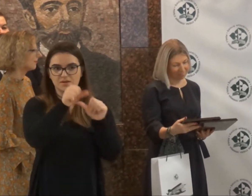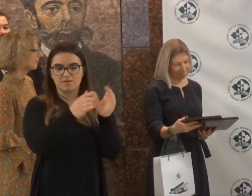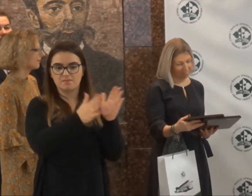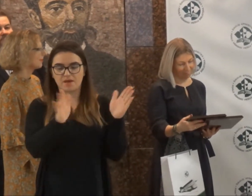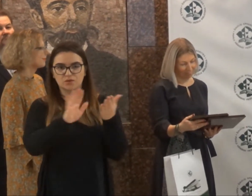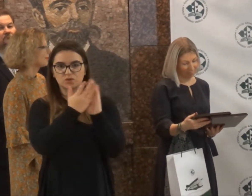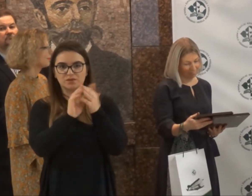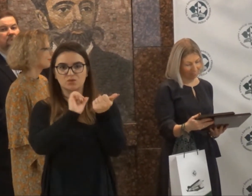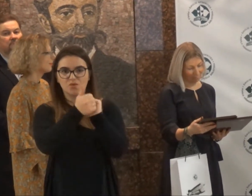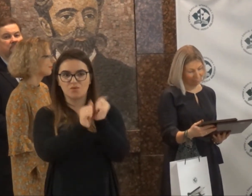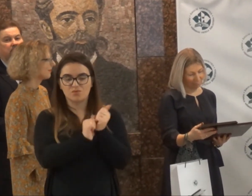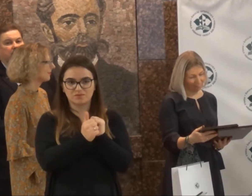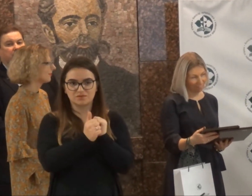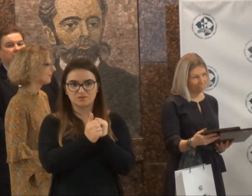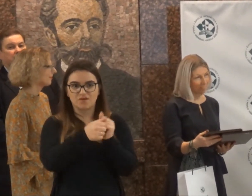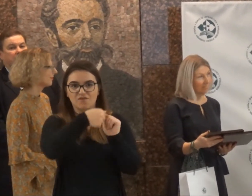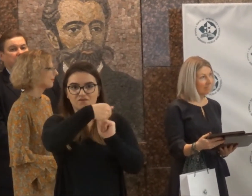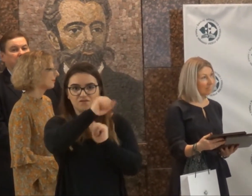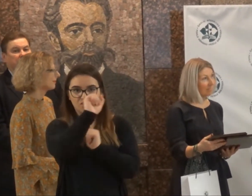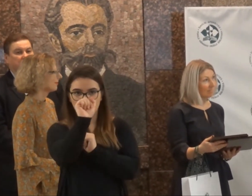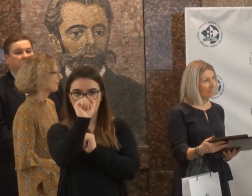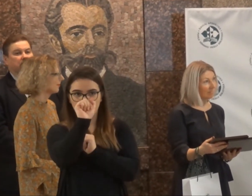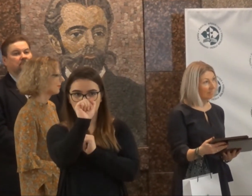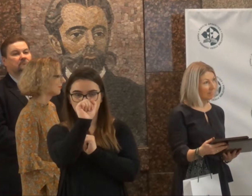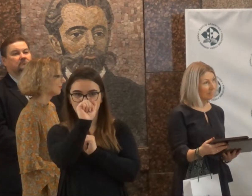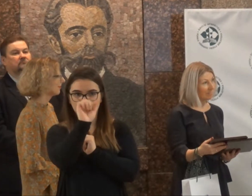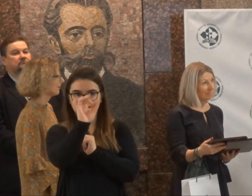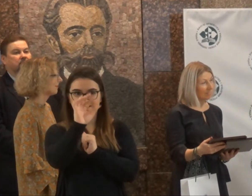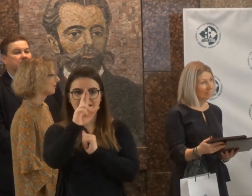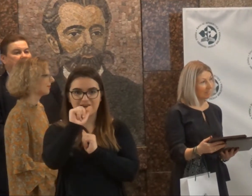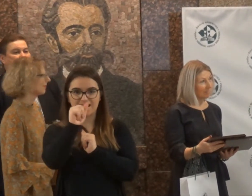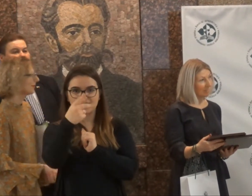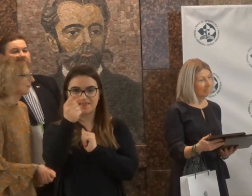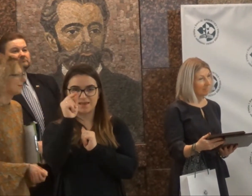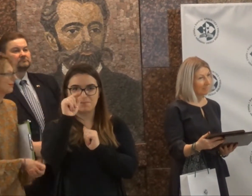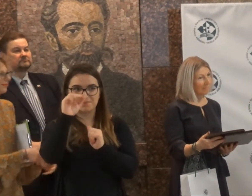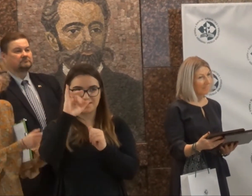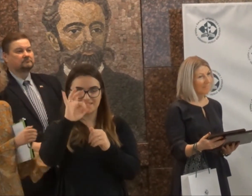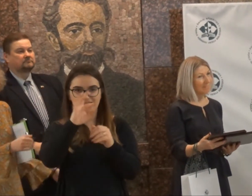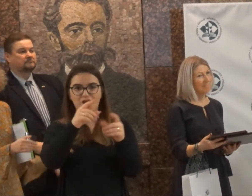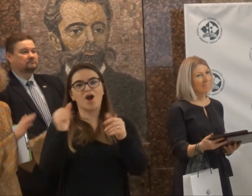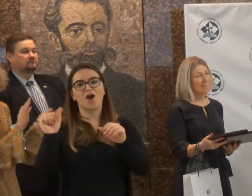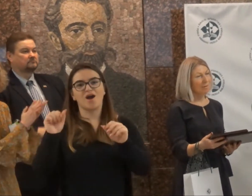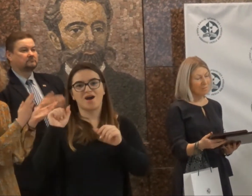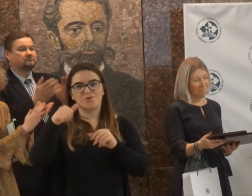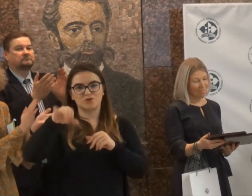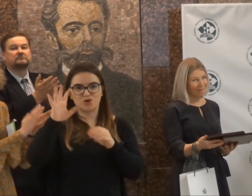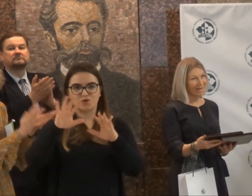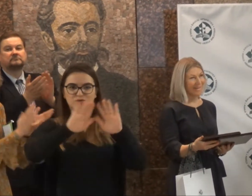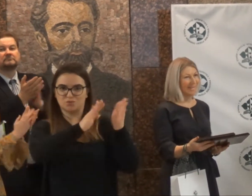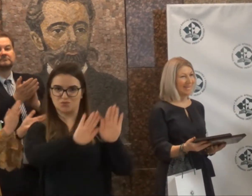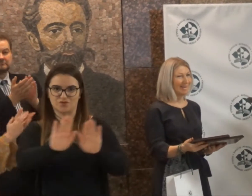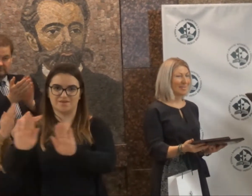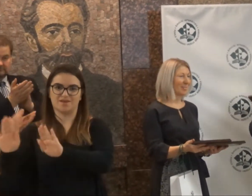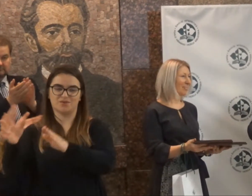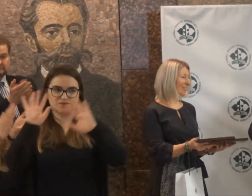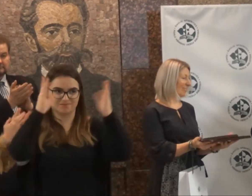2017-2018 metų knygos konkurso nugalėtojas Grand Prix Šiaulių aušros muziejus. Kviečiu.